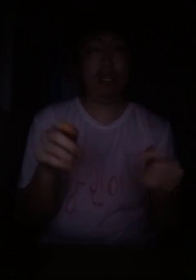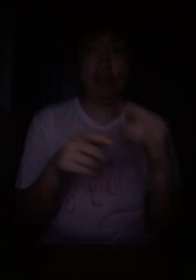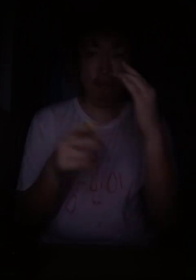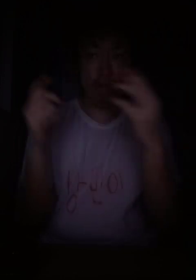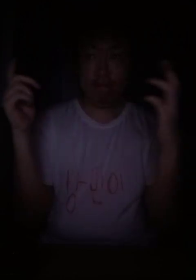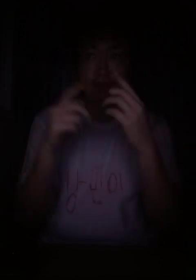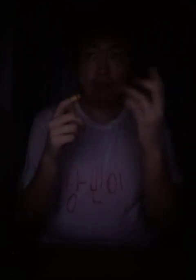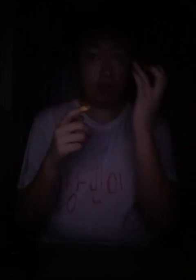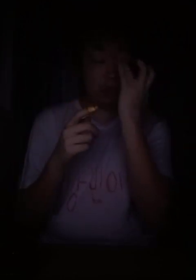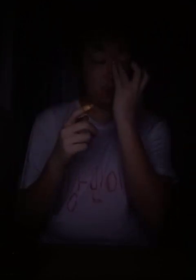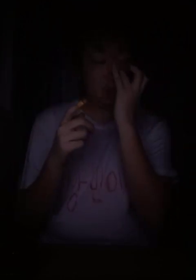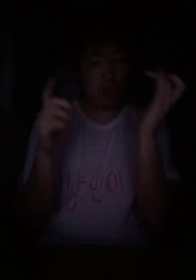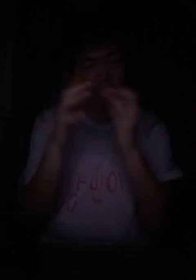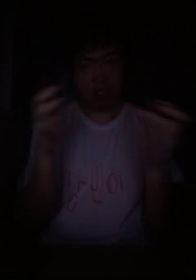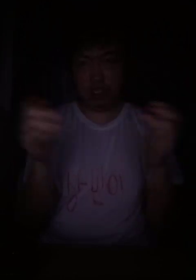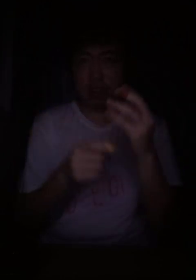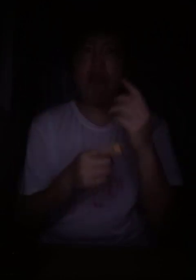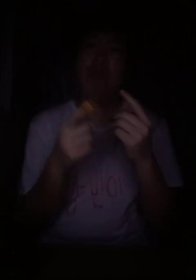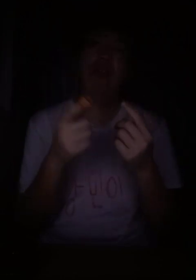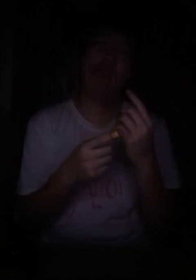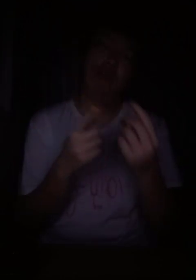봐도 그 상태가 심각해 보이죠.